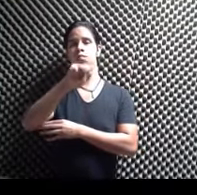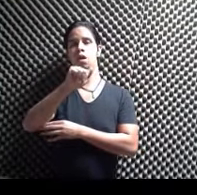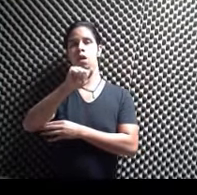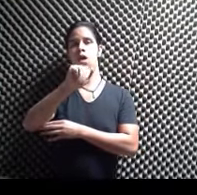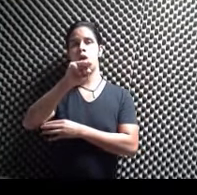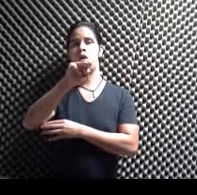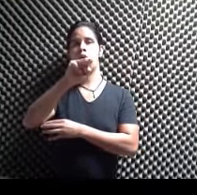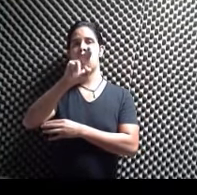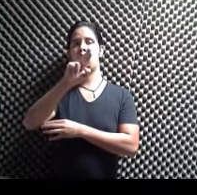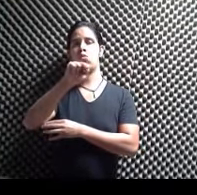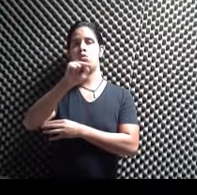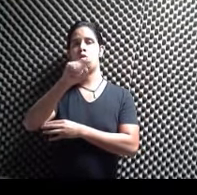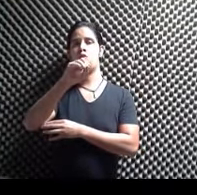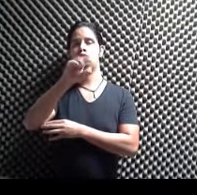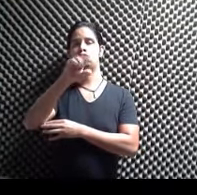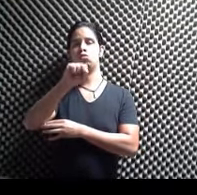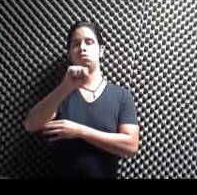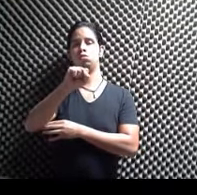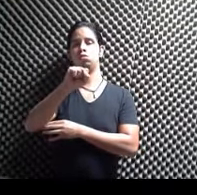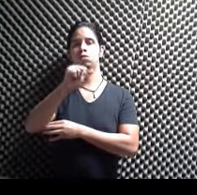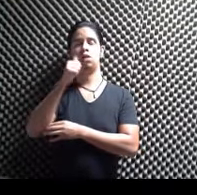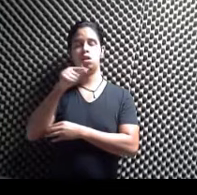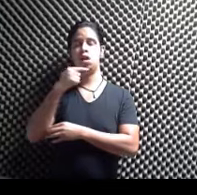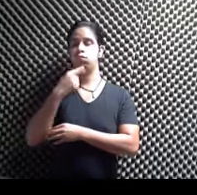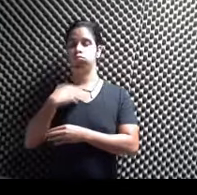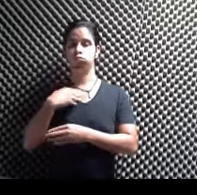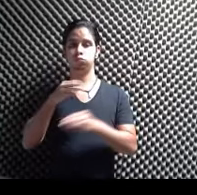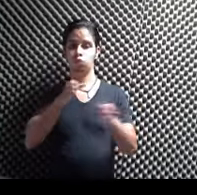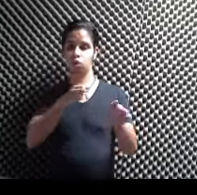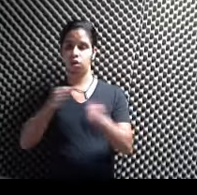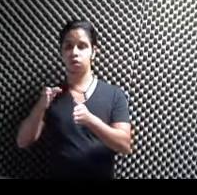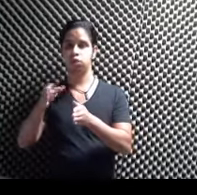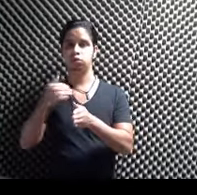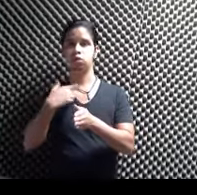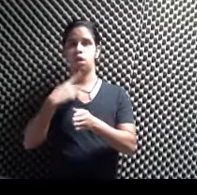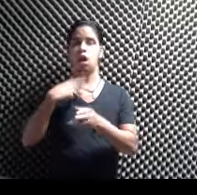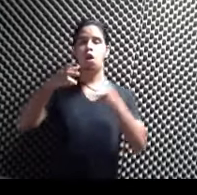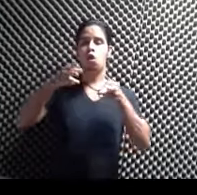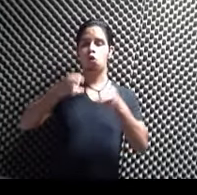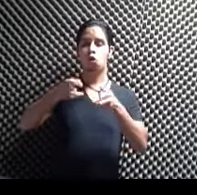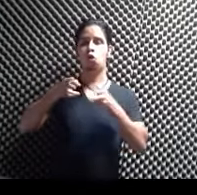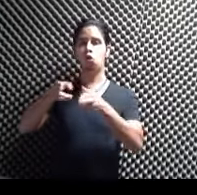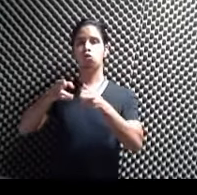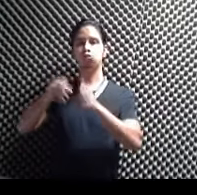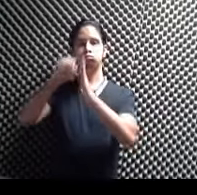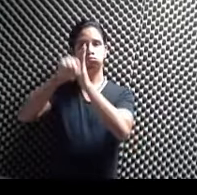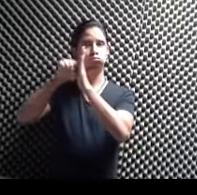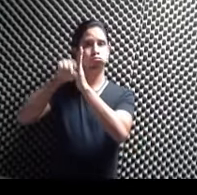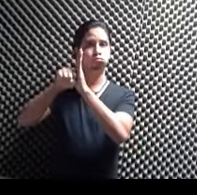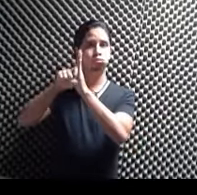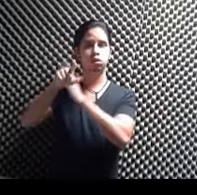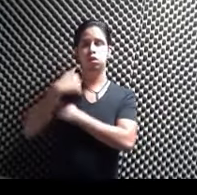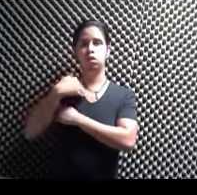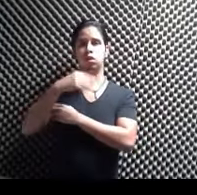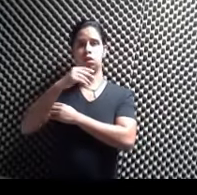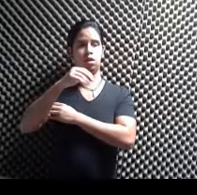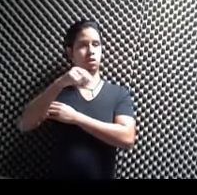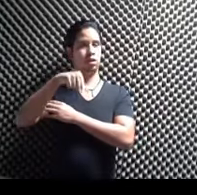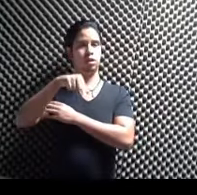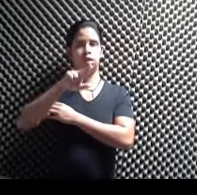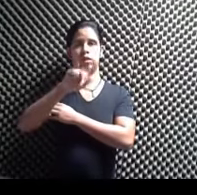de un una productora de cortometrajes. Kimuak, en el País Vasco. Que entonces, pero él no